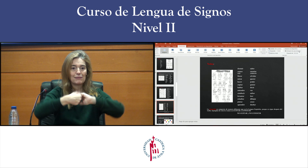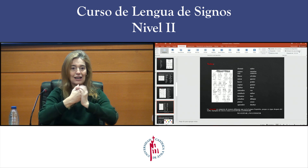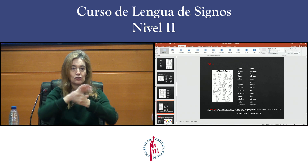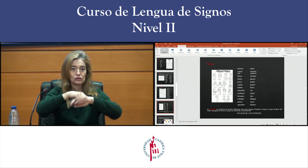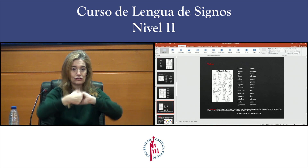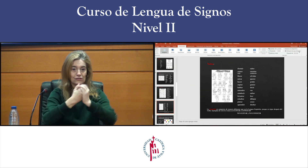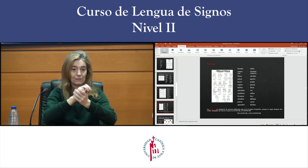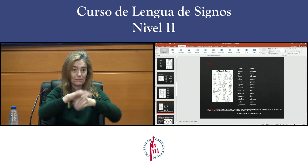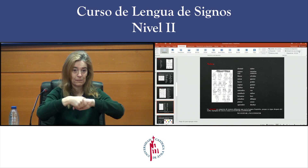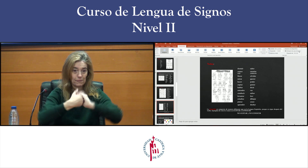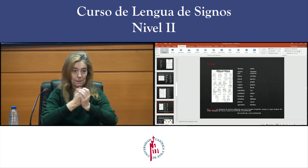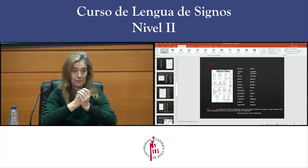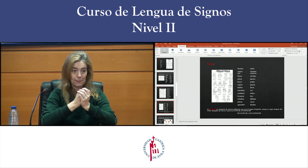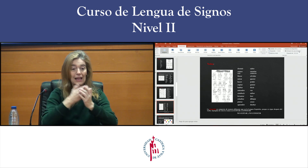lavar las manos